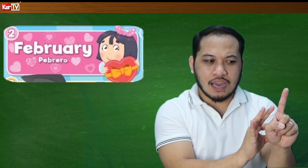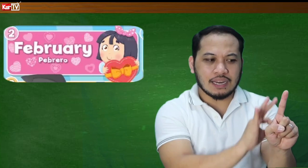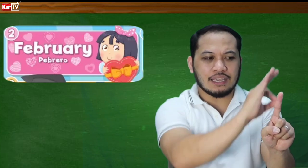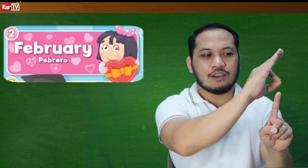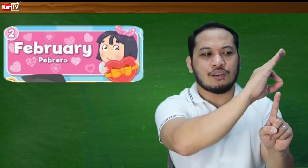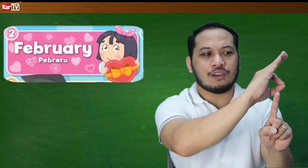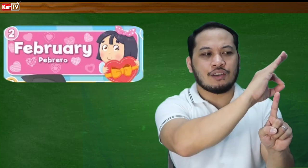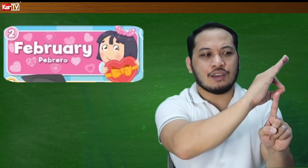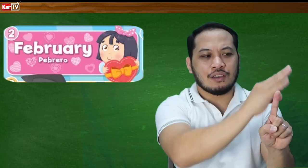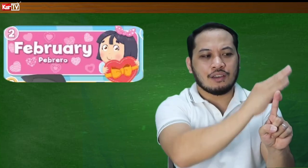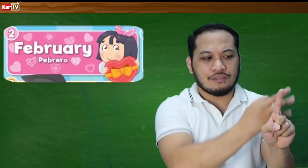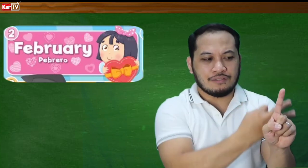February.